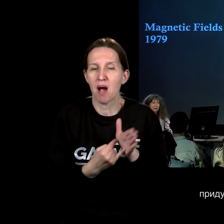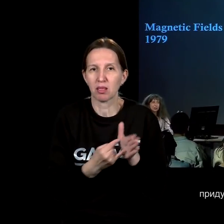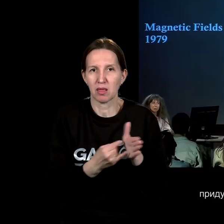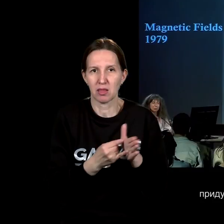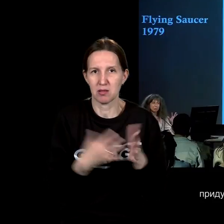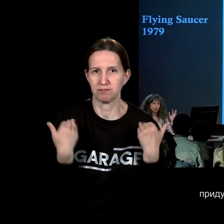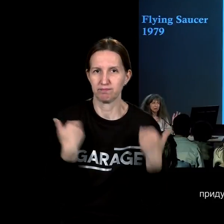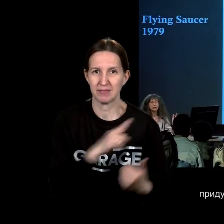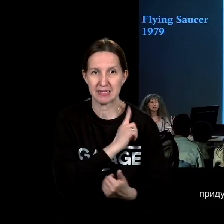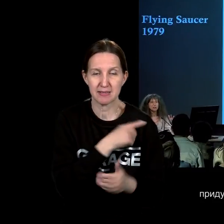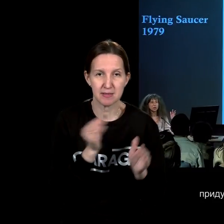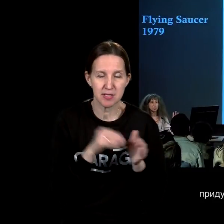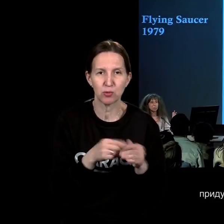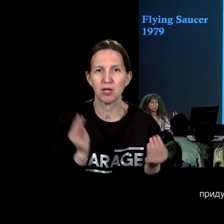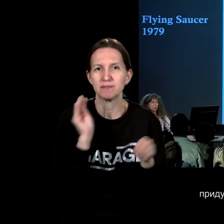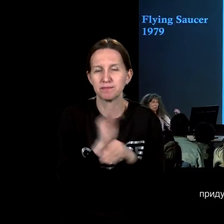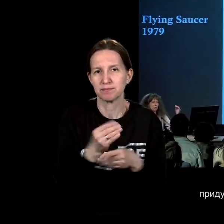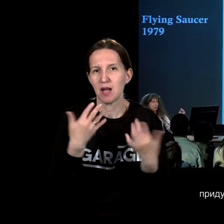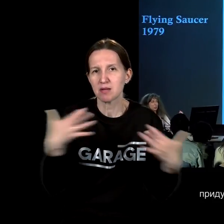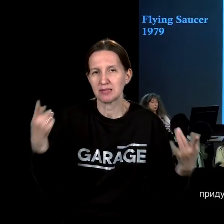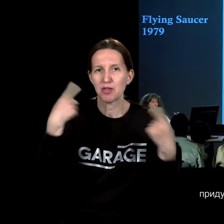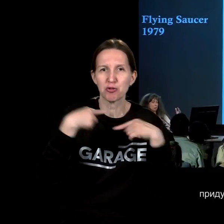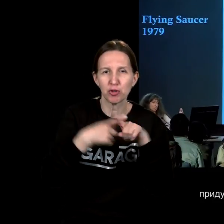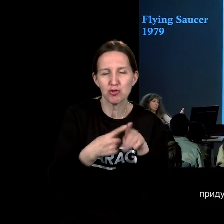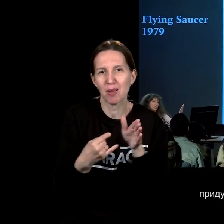всякие технологические приборы, этот